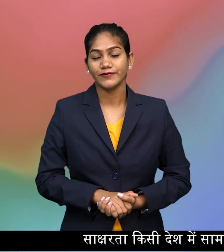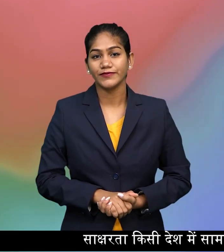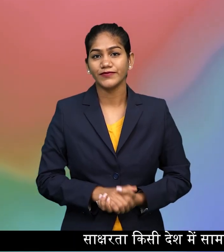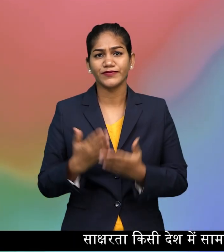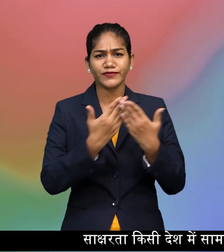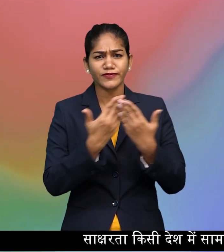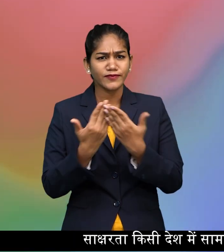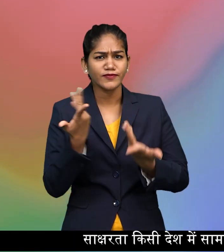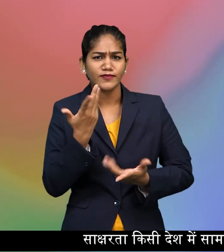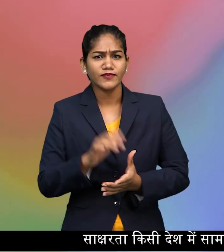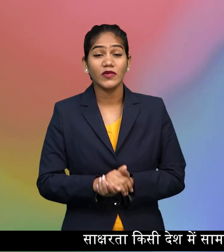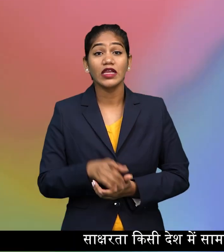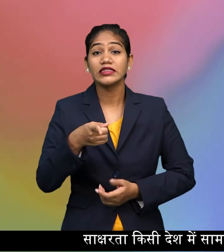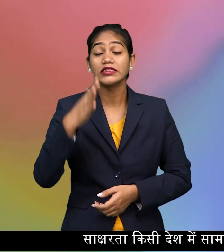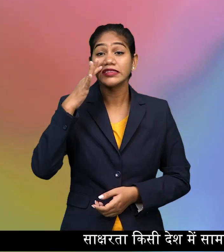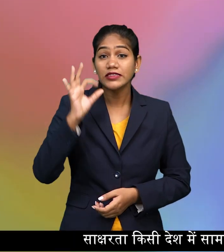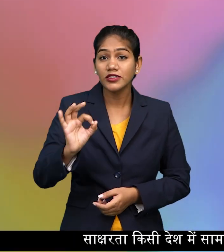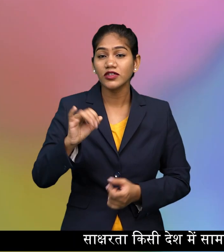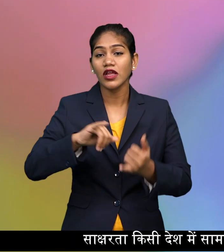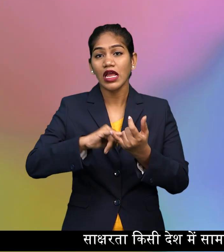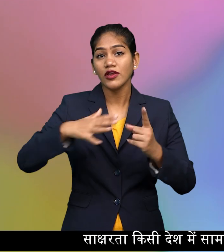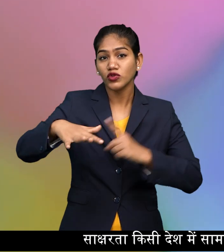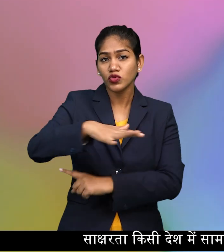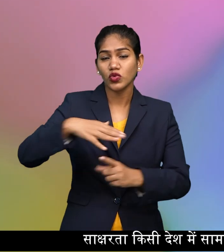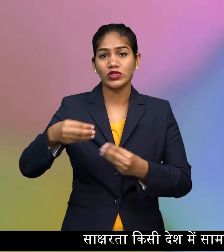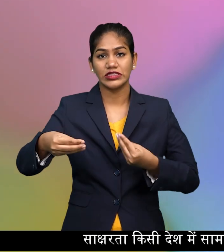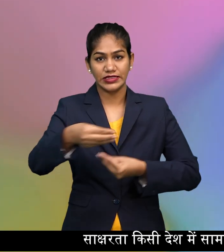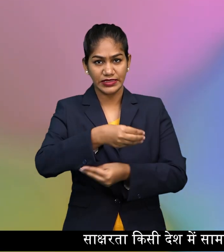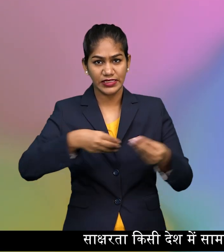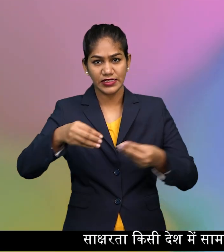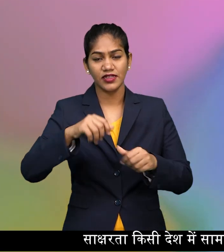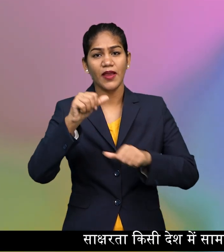साक्षरता किसी देश में सामाजिक आर्थिक प्रगति की कुंजी है।